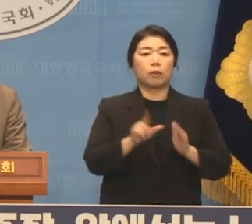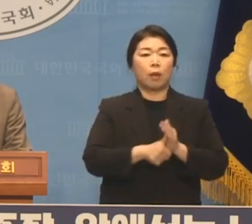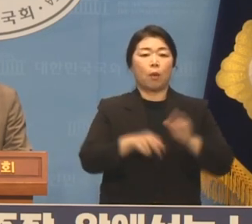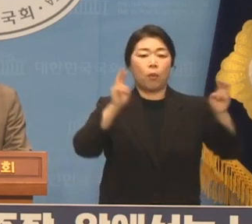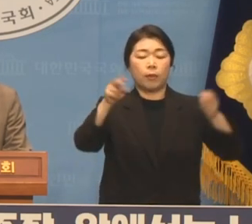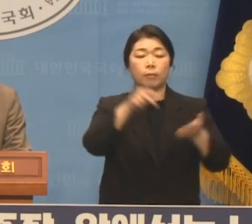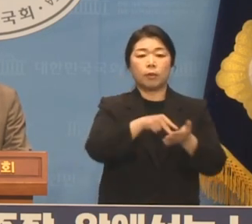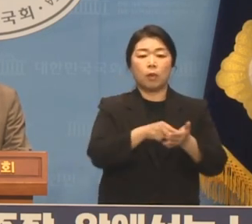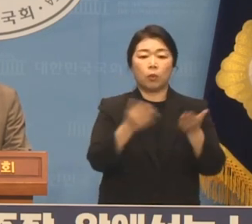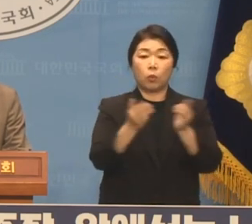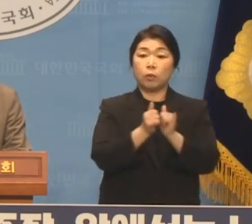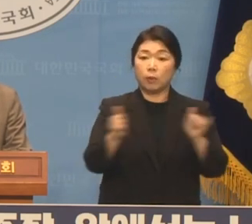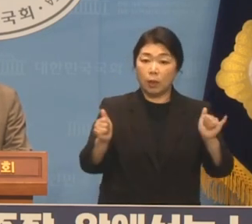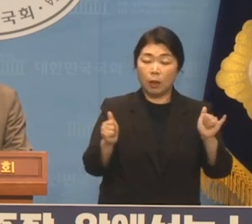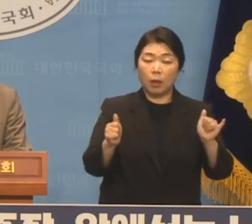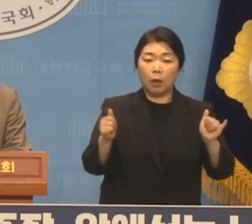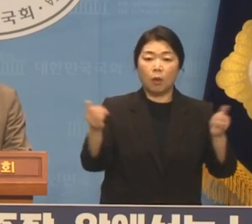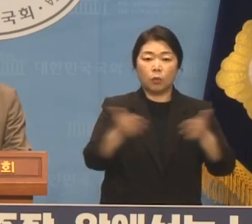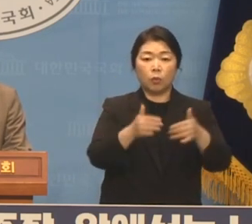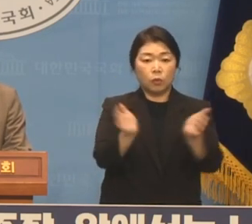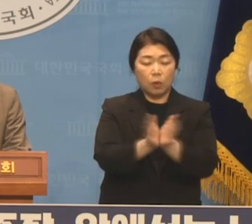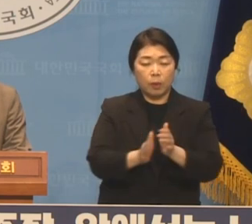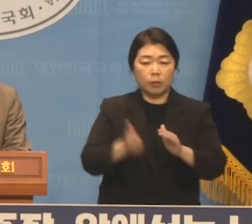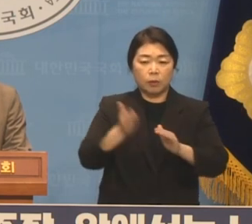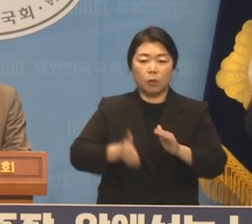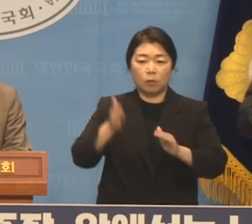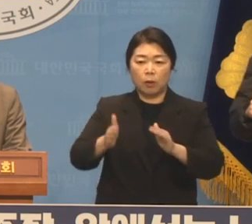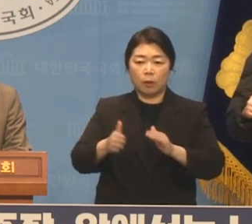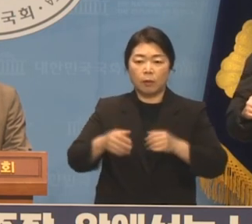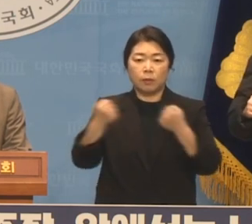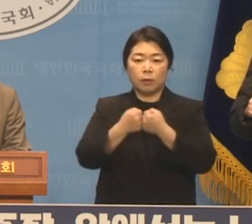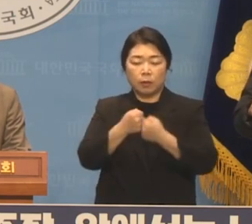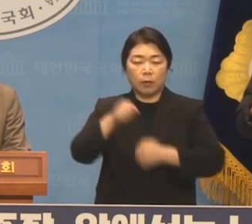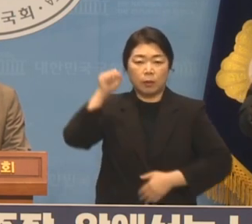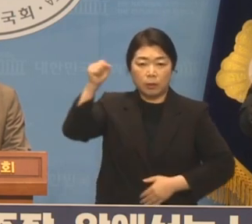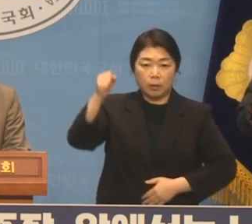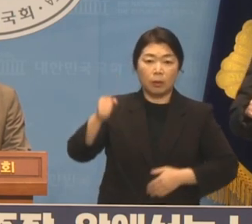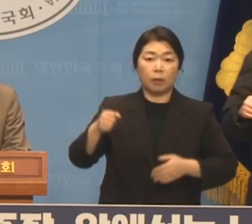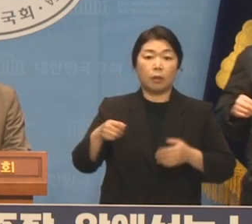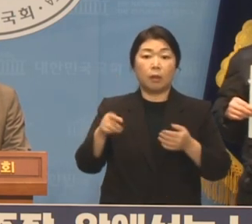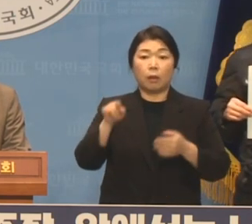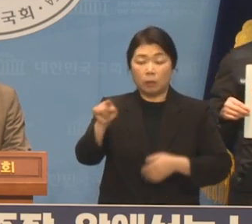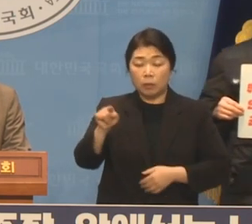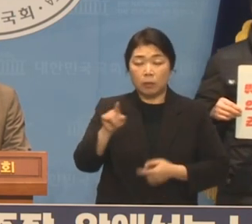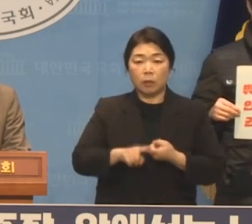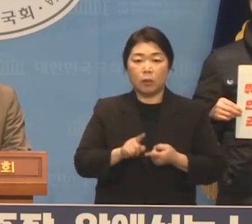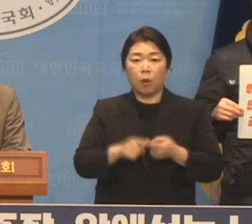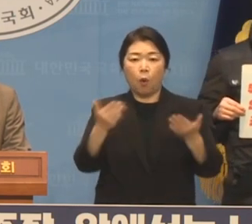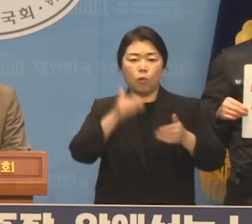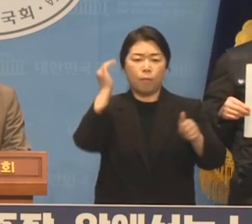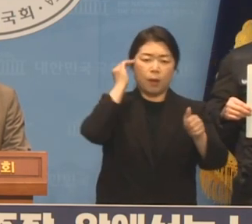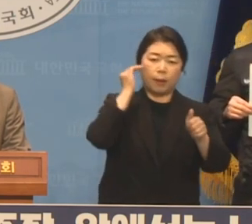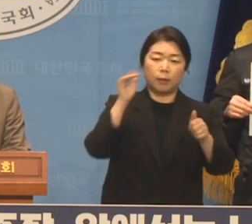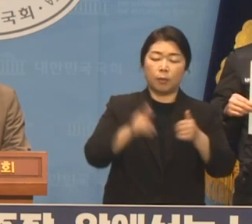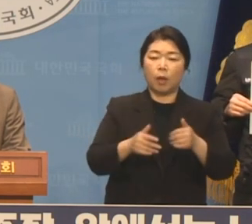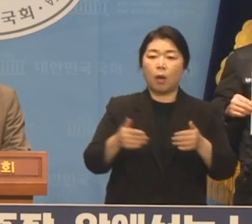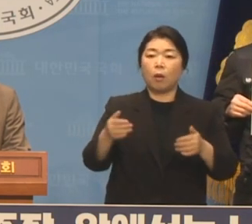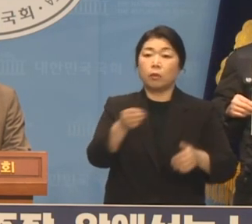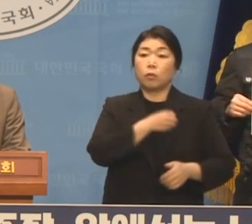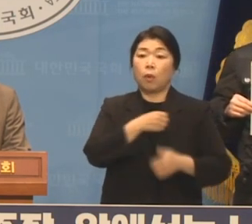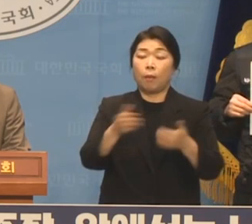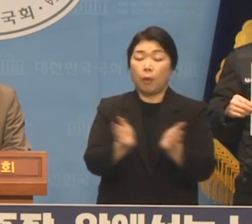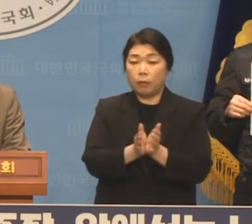사측은 노동조합의 정당한 쟁의 행위를 업무방해 등으로 몰아 조합원 및 지부